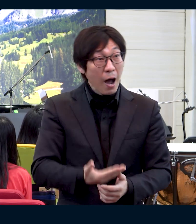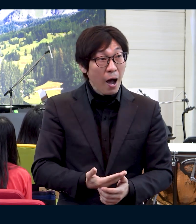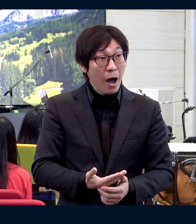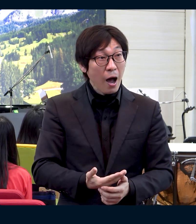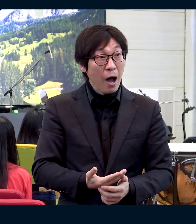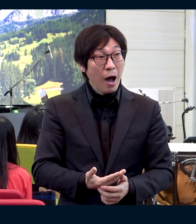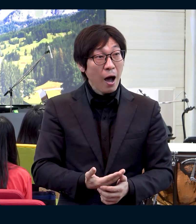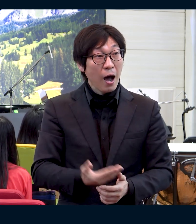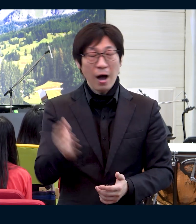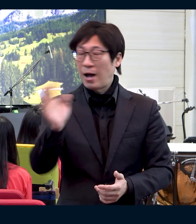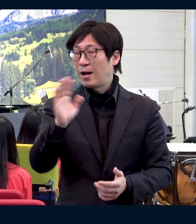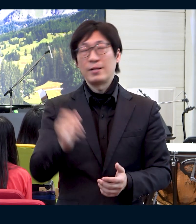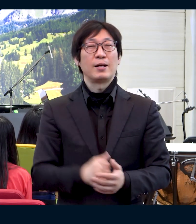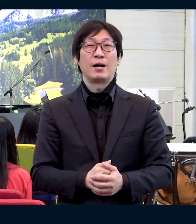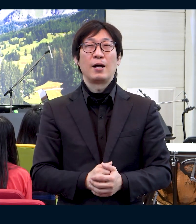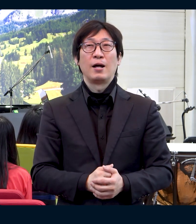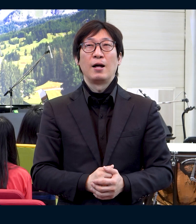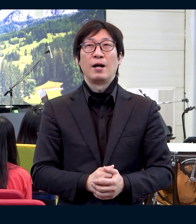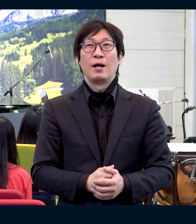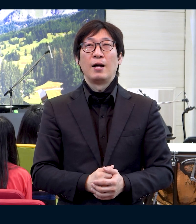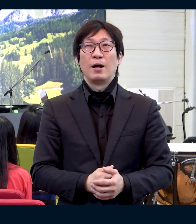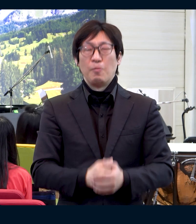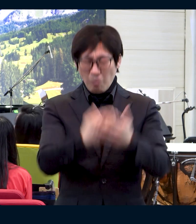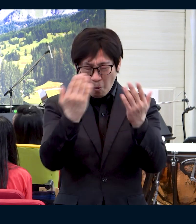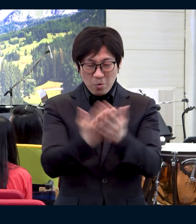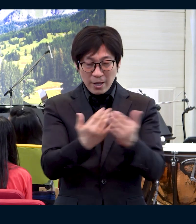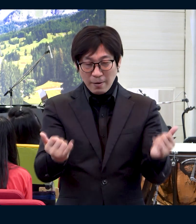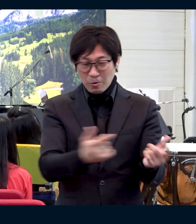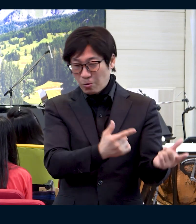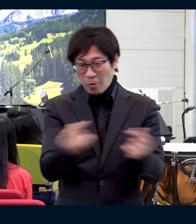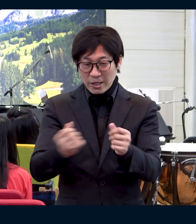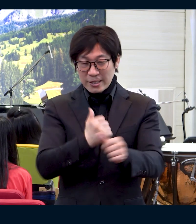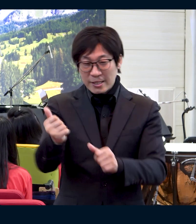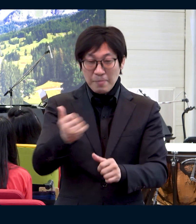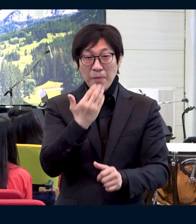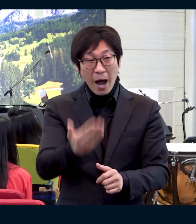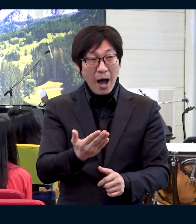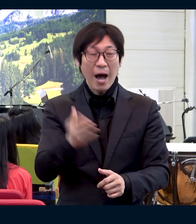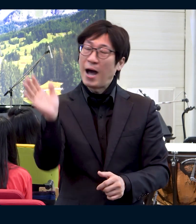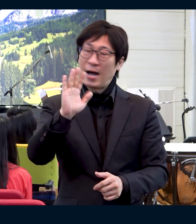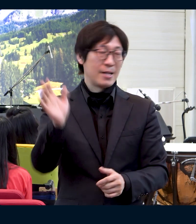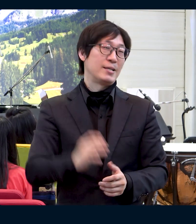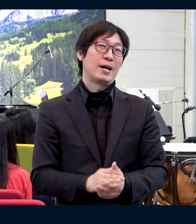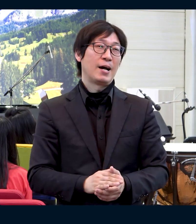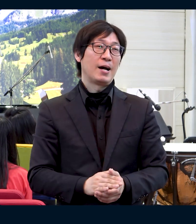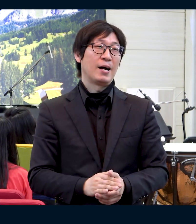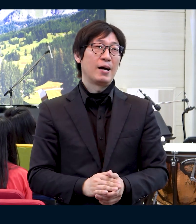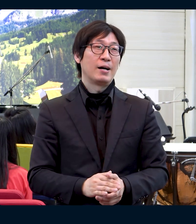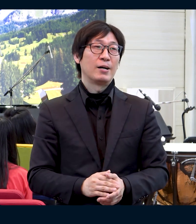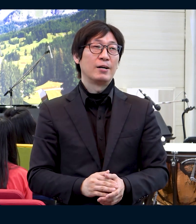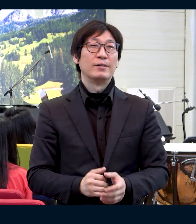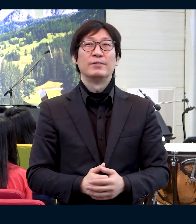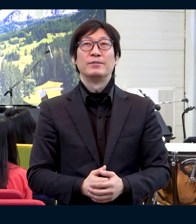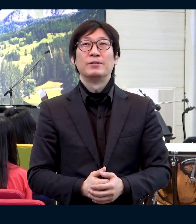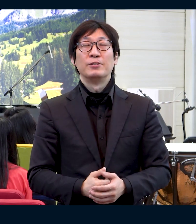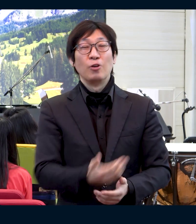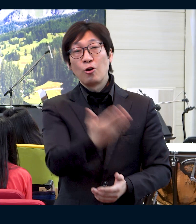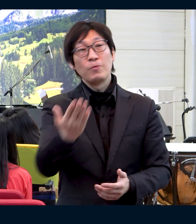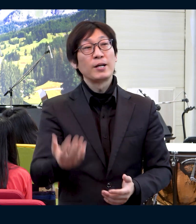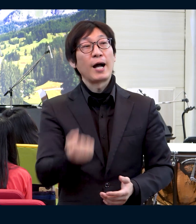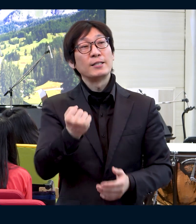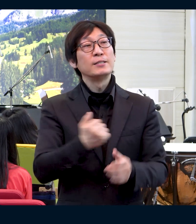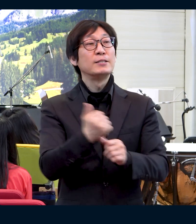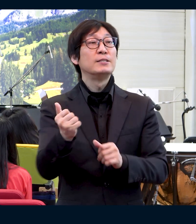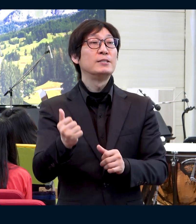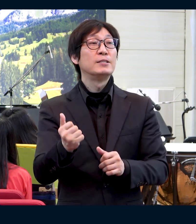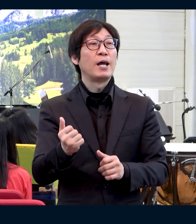사람이 승리 이야기만 갖고 있지 않다라는 거예요. 여러분들에게는 어떤 승리의 이야기가 있습니까? 그리고